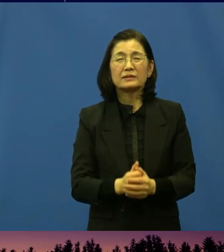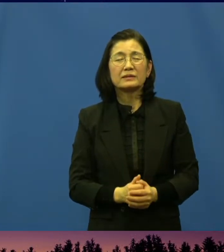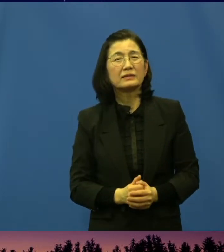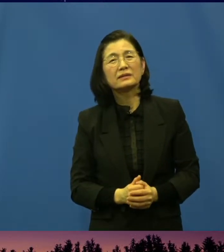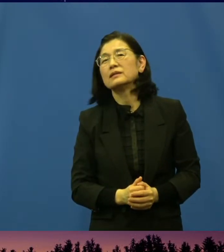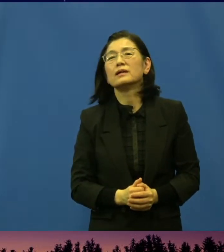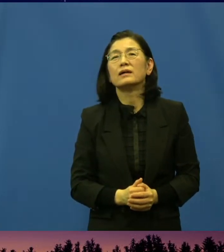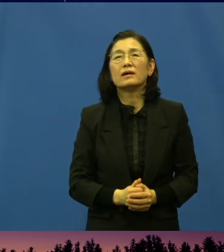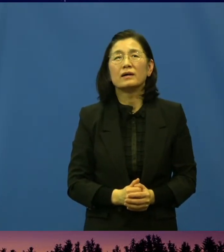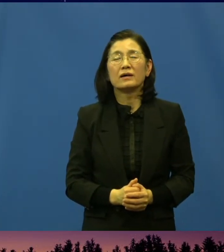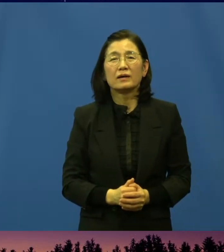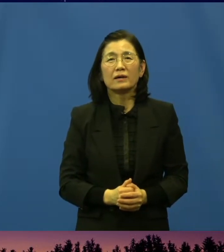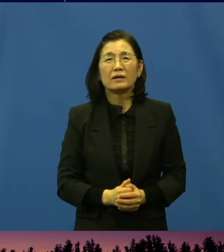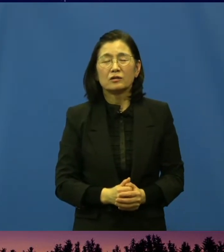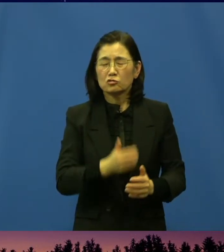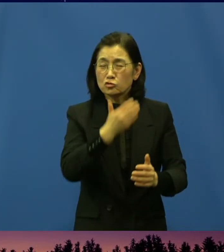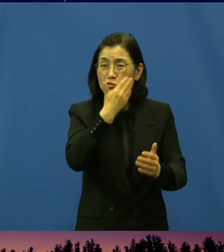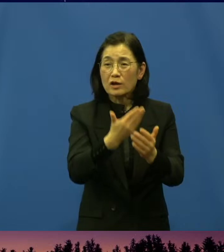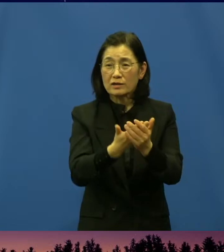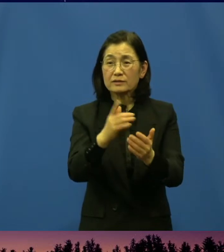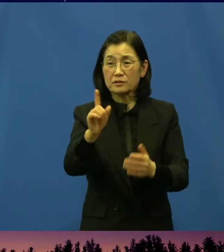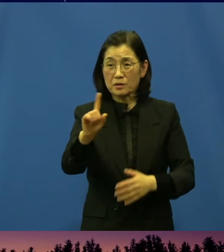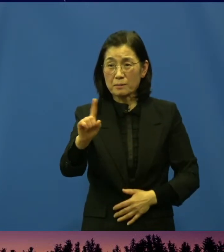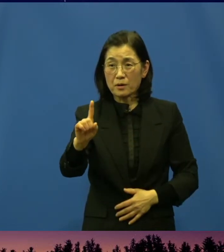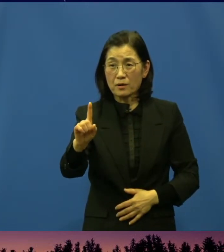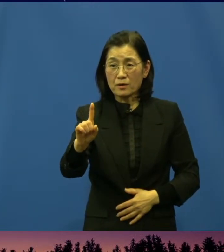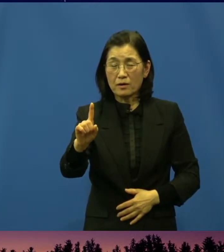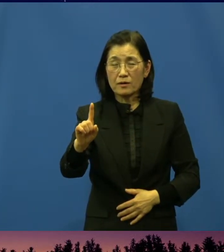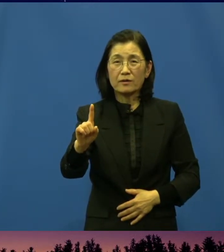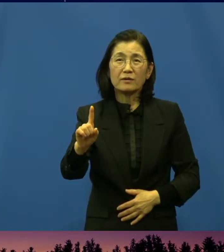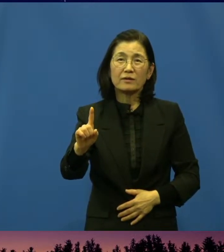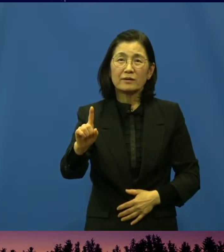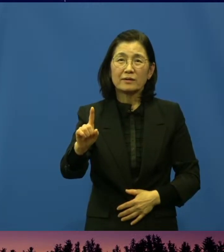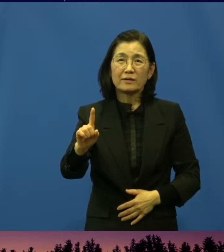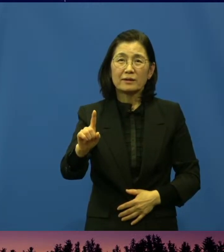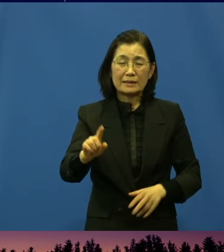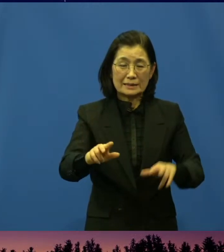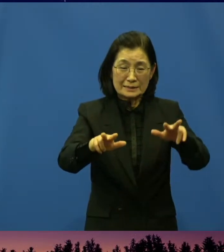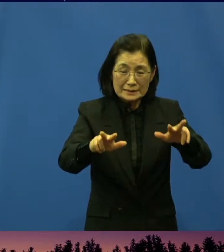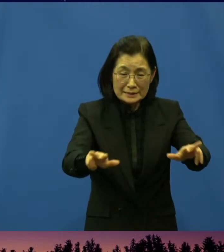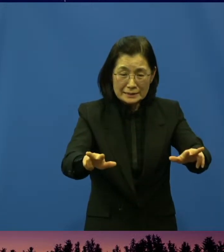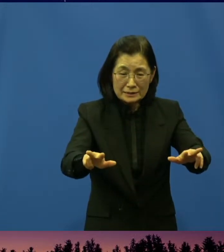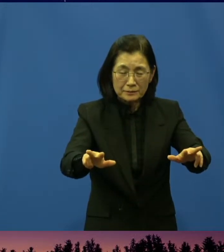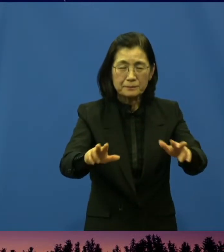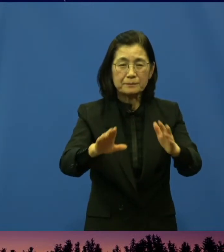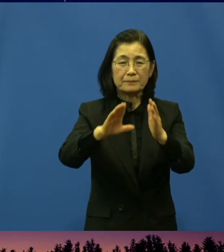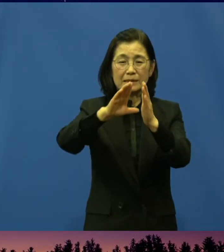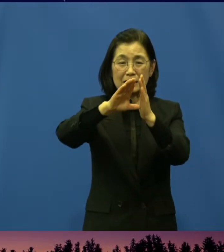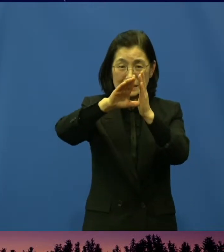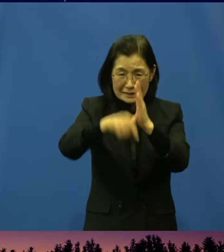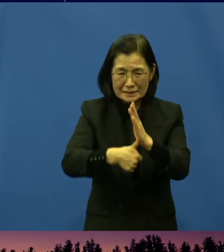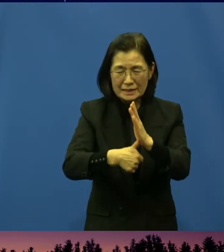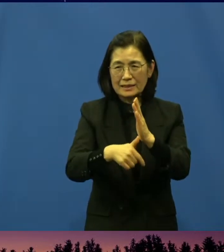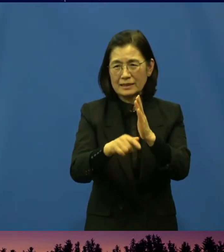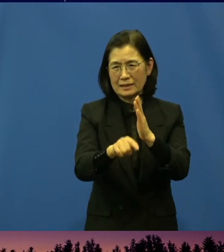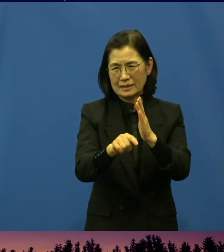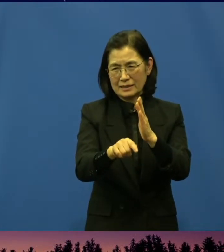그래서 늘 중요한 것은 지금 이 순간, 이 시간, 그죠?